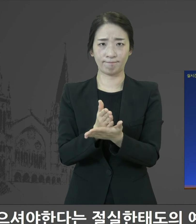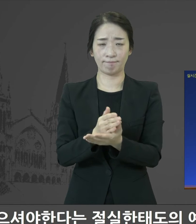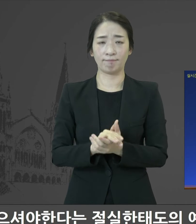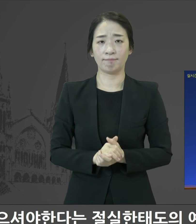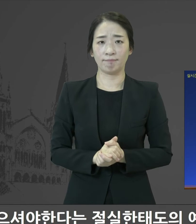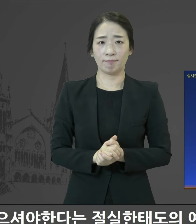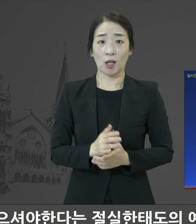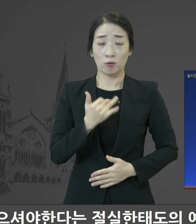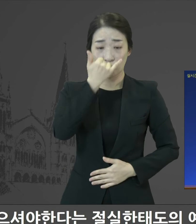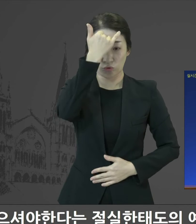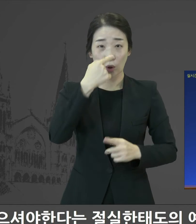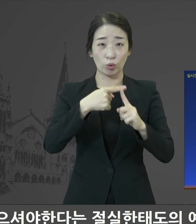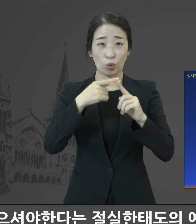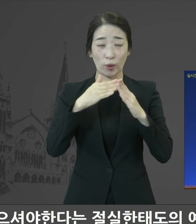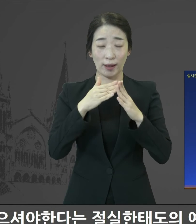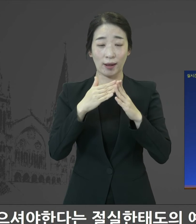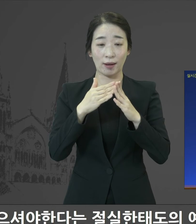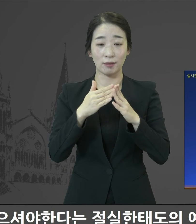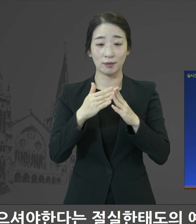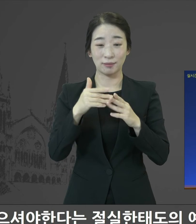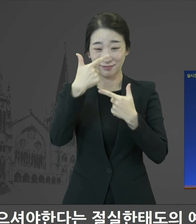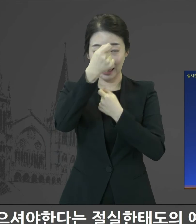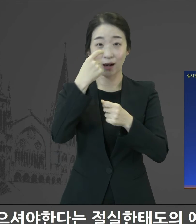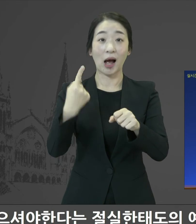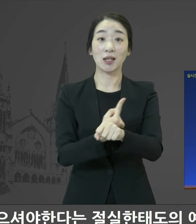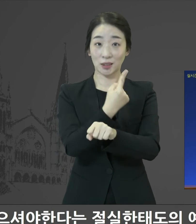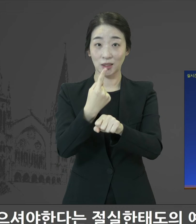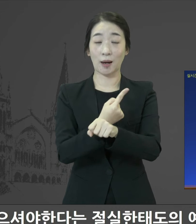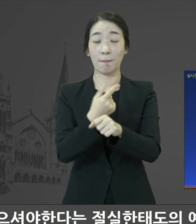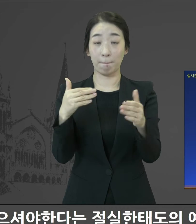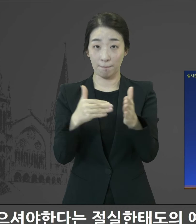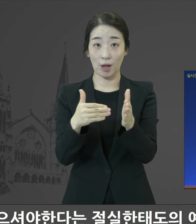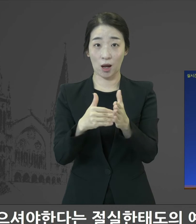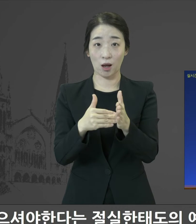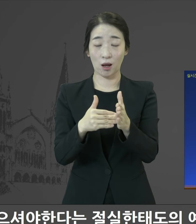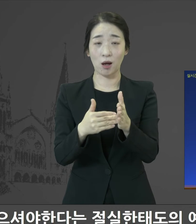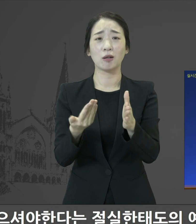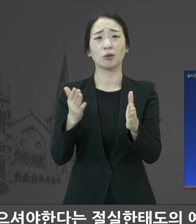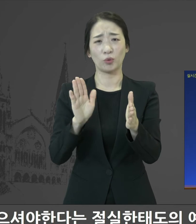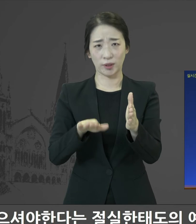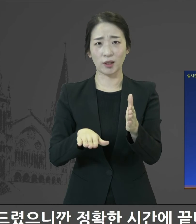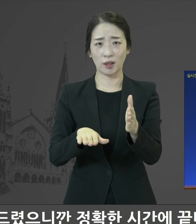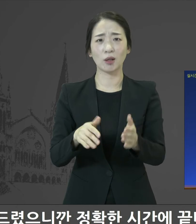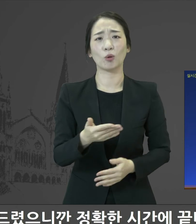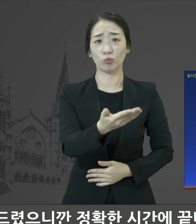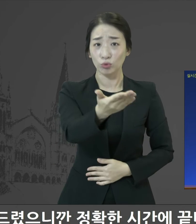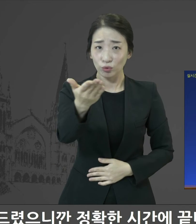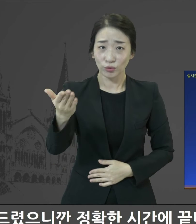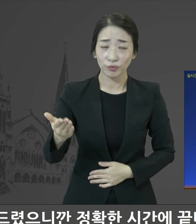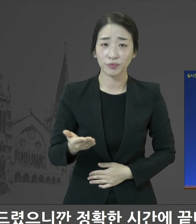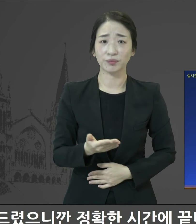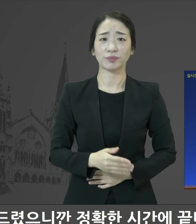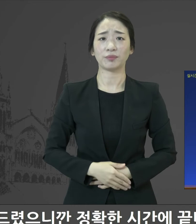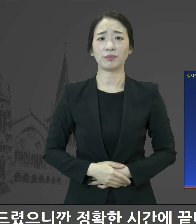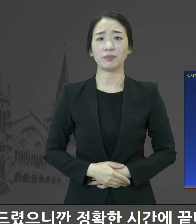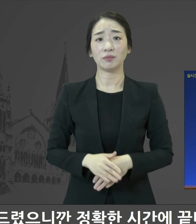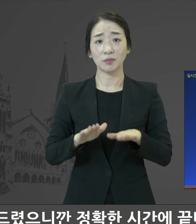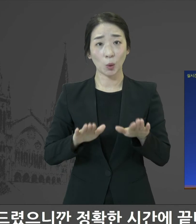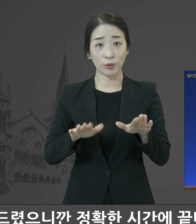그래서 충영교회 예배 드리러 오는 것은 별 부담이 안 될 수도 있습니다. 하지만 사랑하는 여러분, 오늘